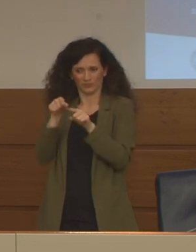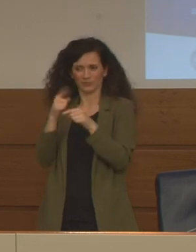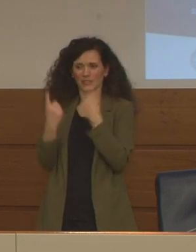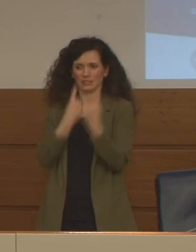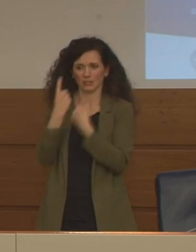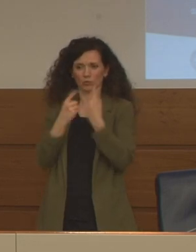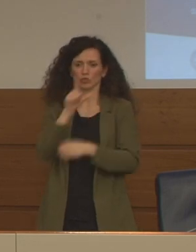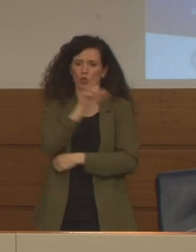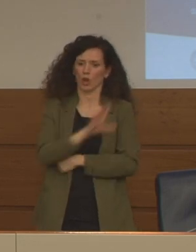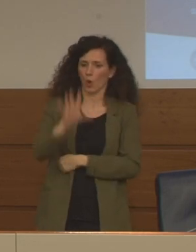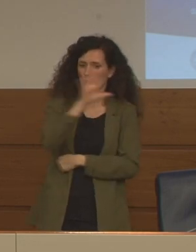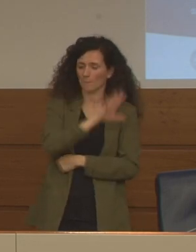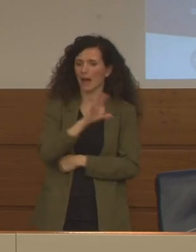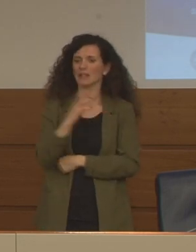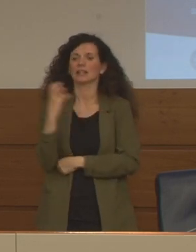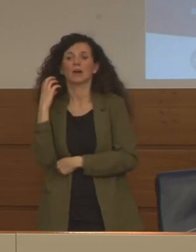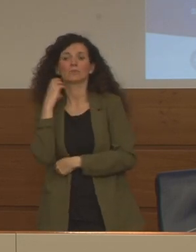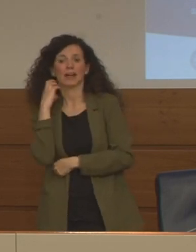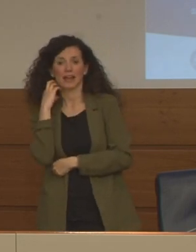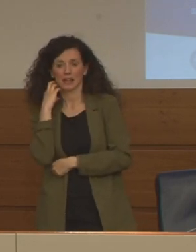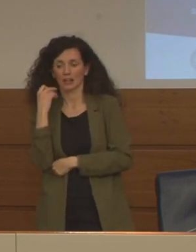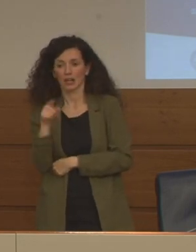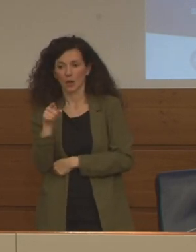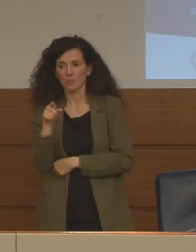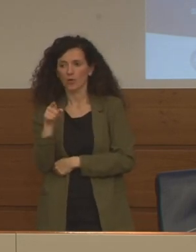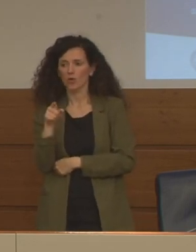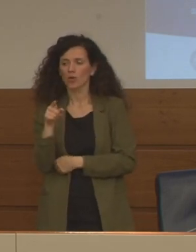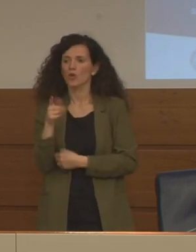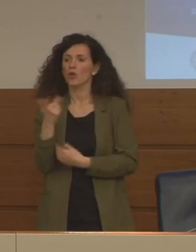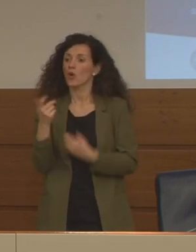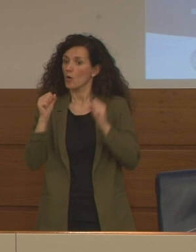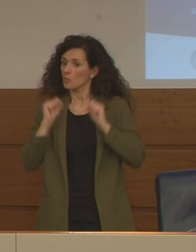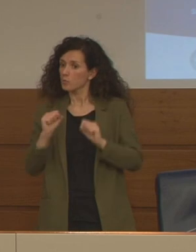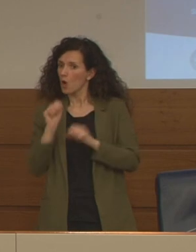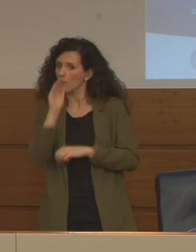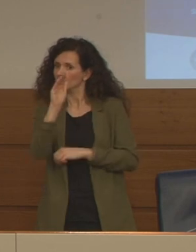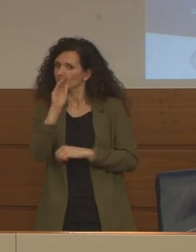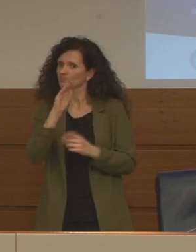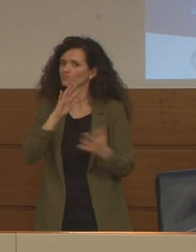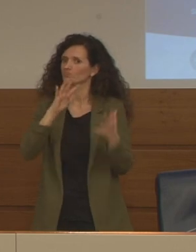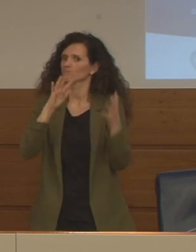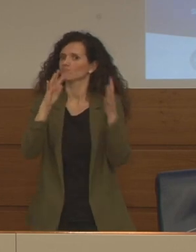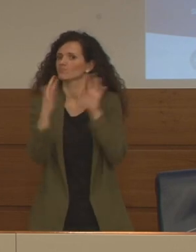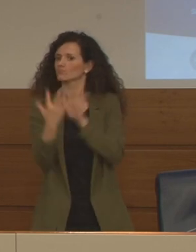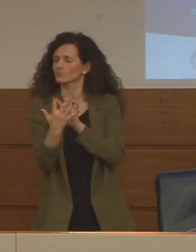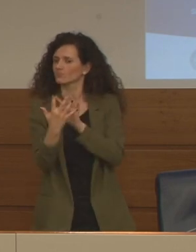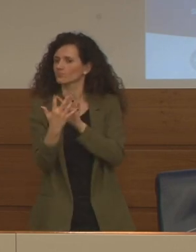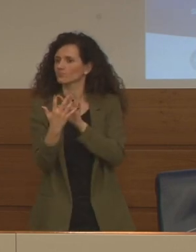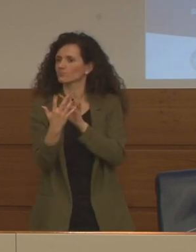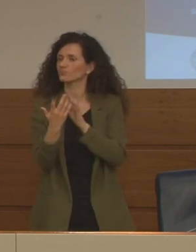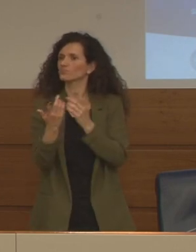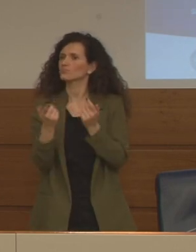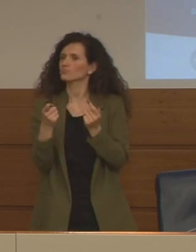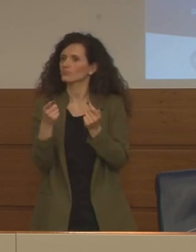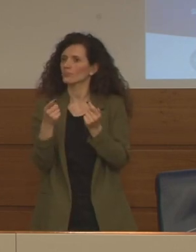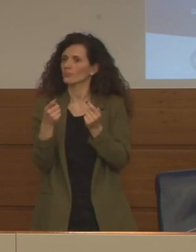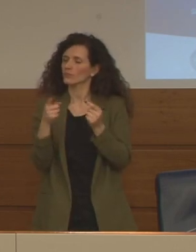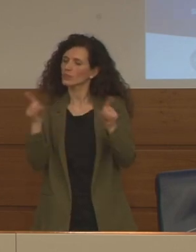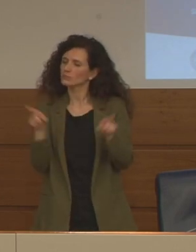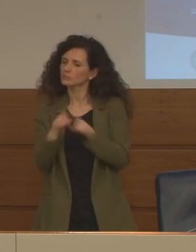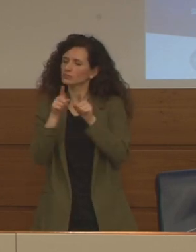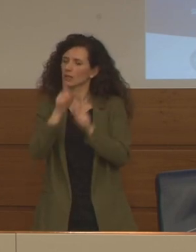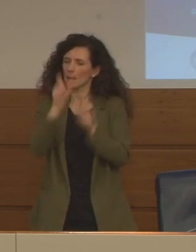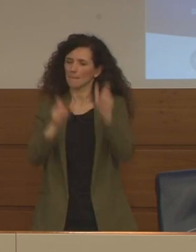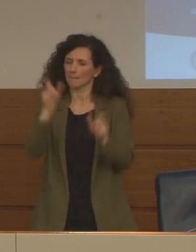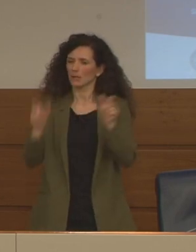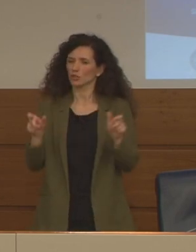e della provincia di bergamo se si aspettano un'evoluzione simile anche dovuta alle tante persone che nelle scorse